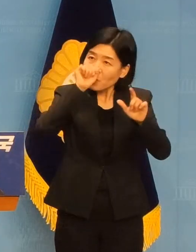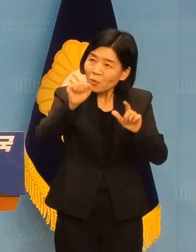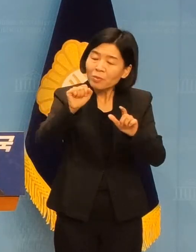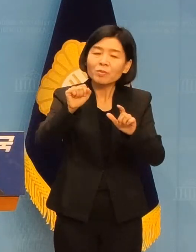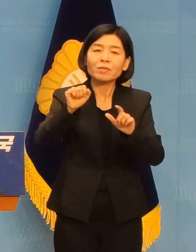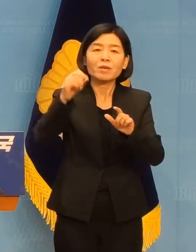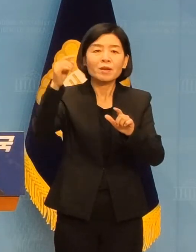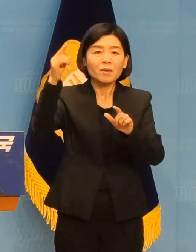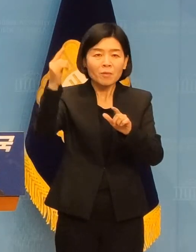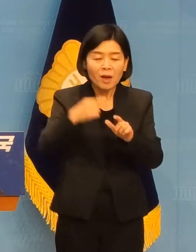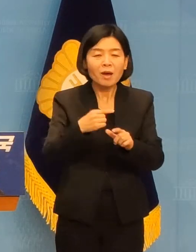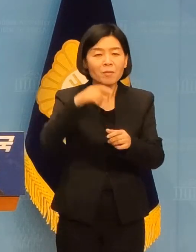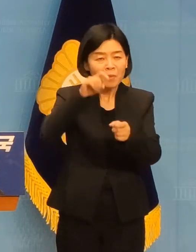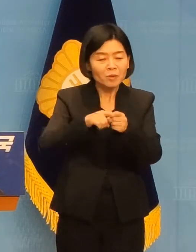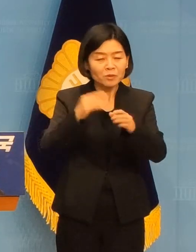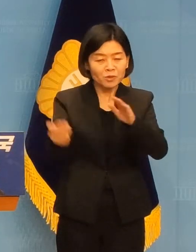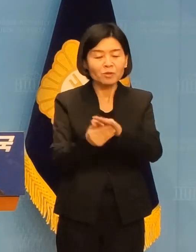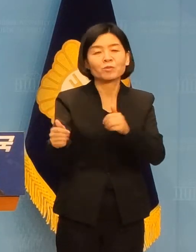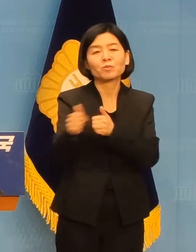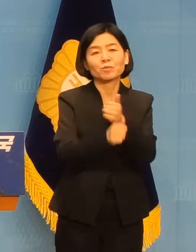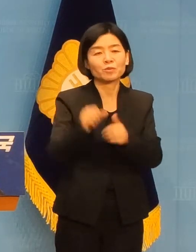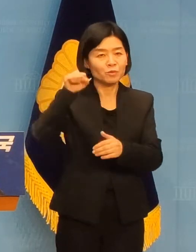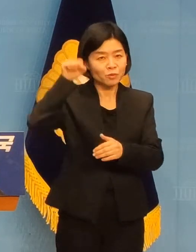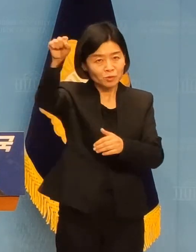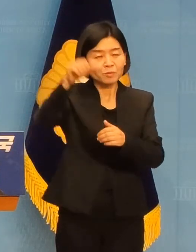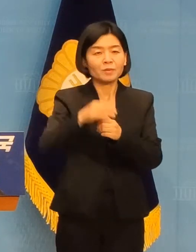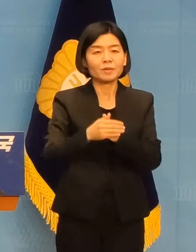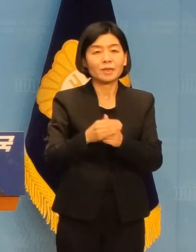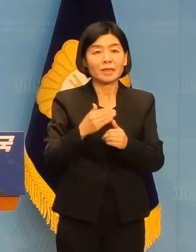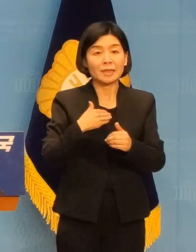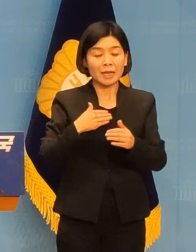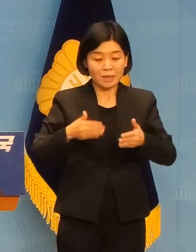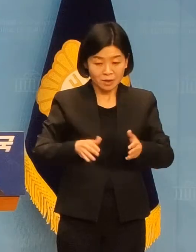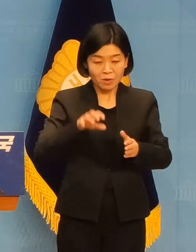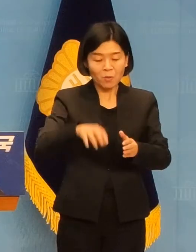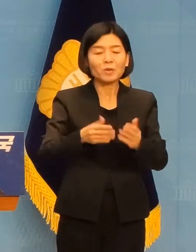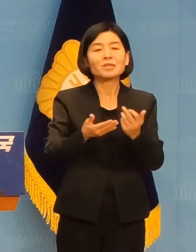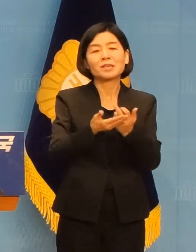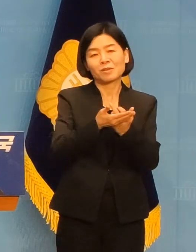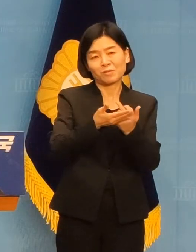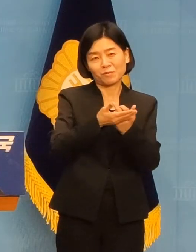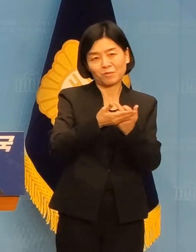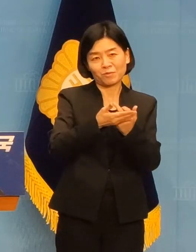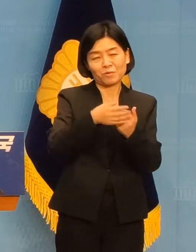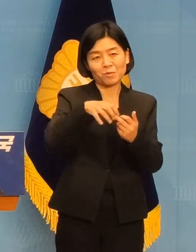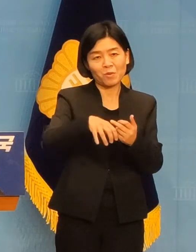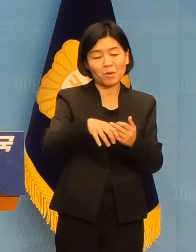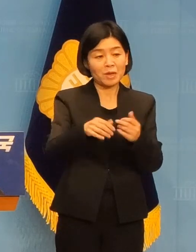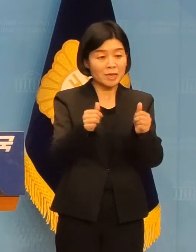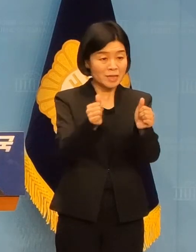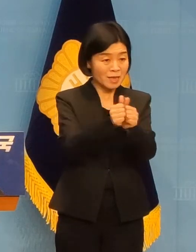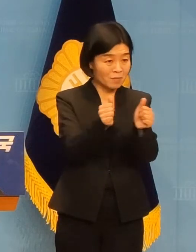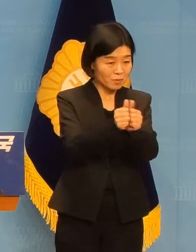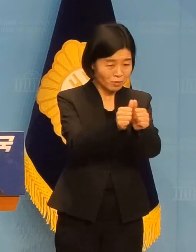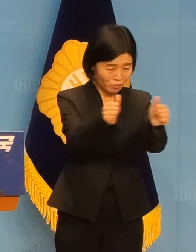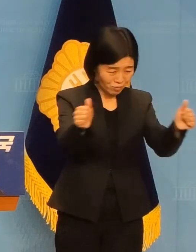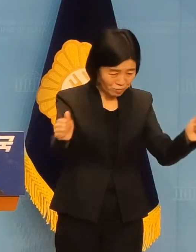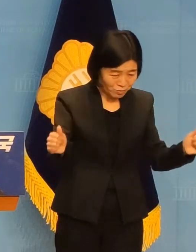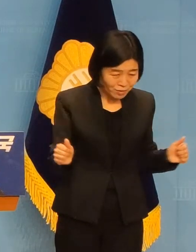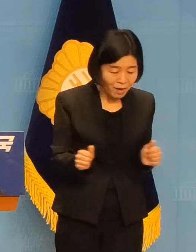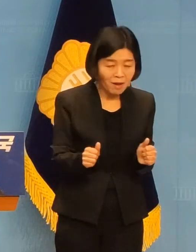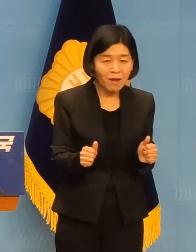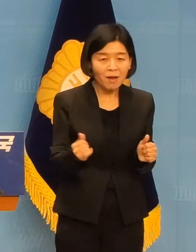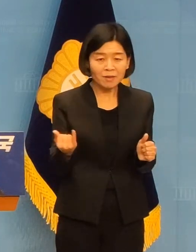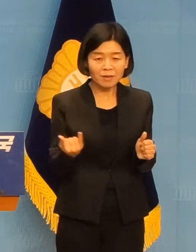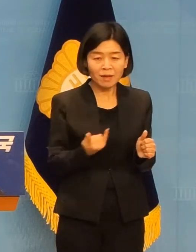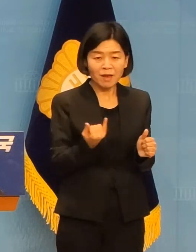출마합니다. 저는 제주 중산간 마을에서 태어나 남성 중심 사회의 벽 속에서